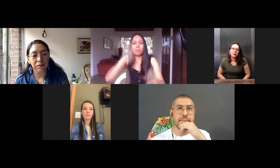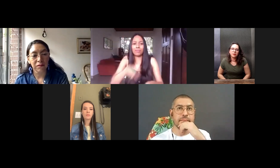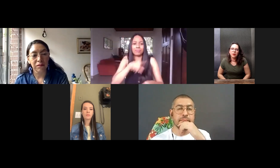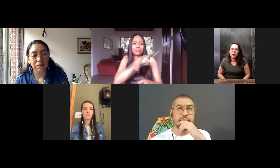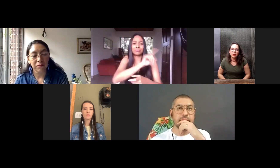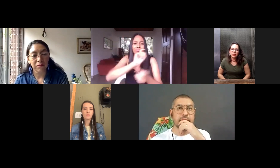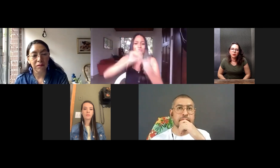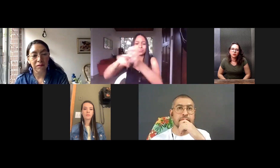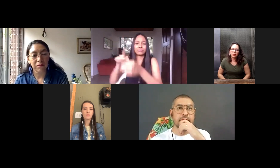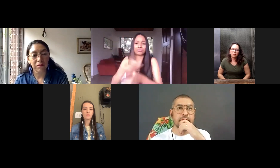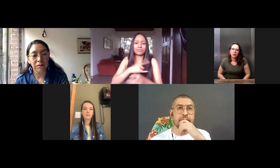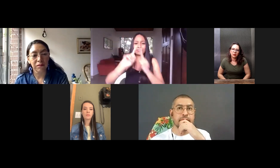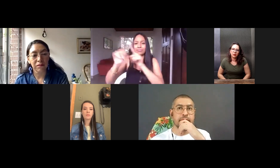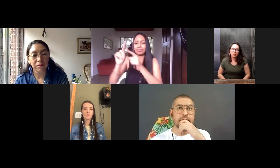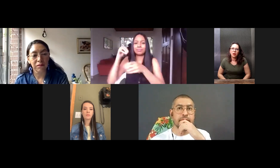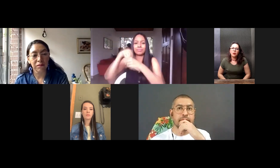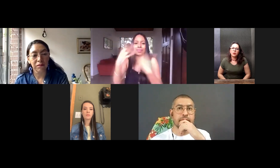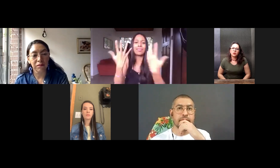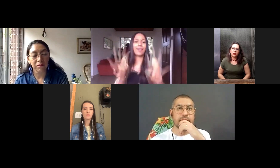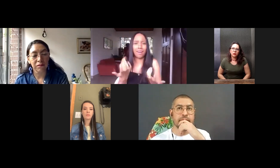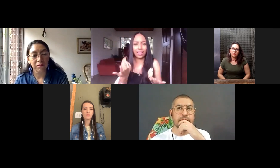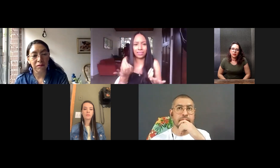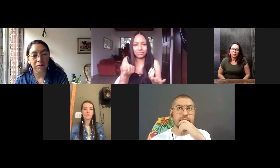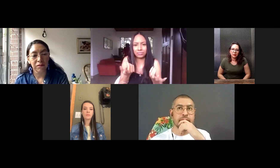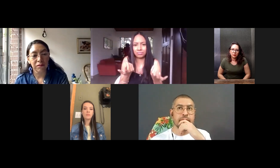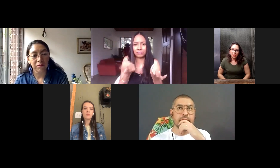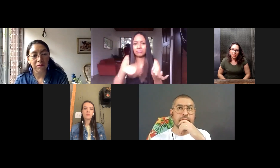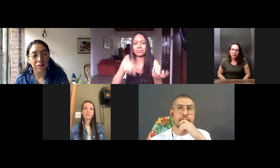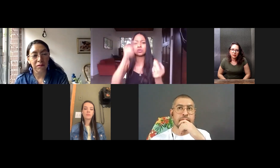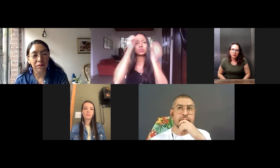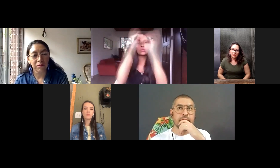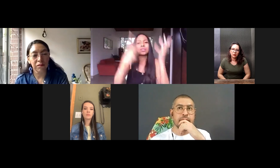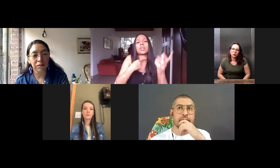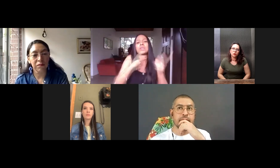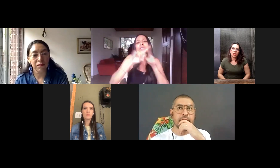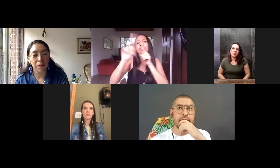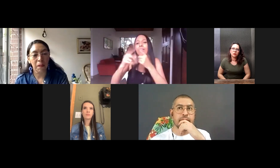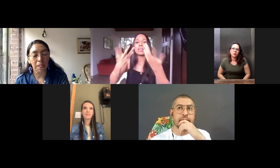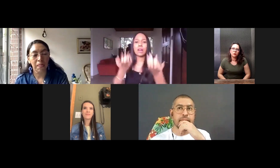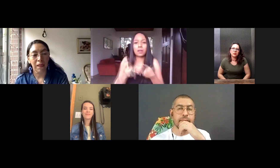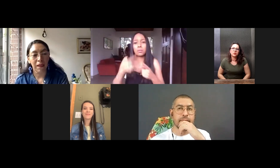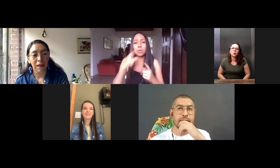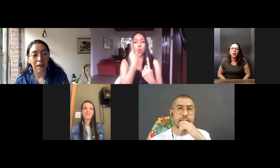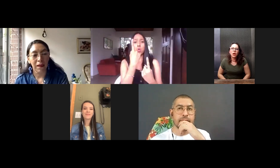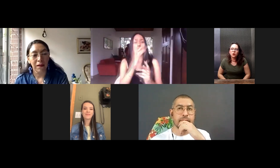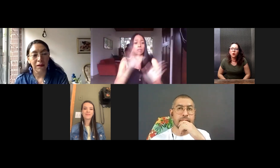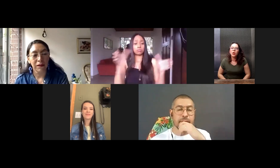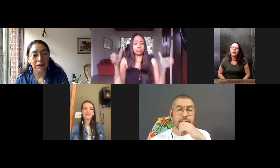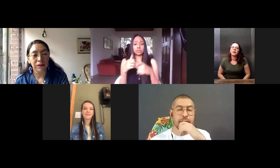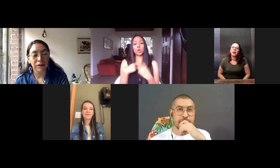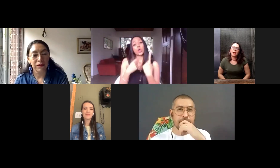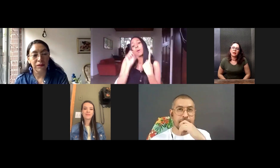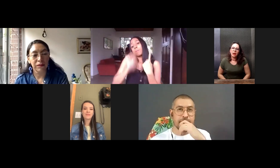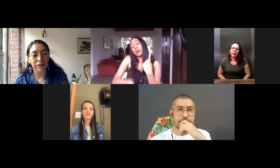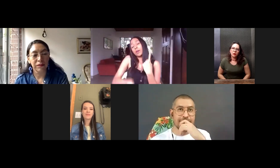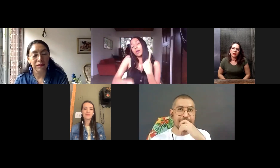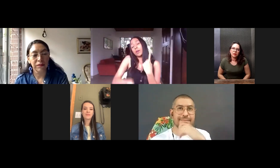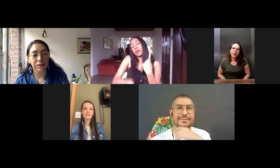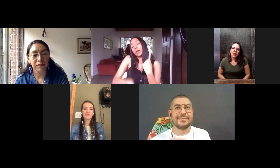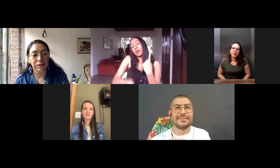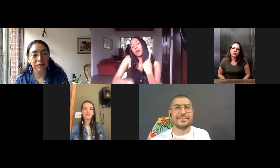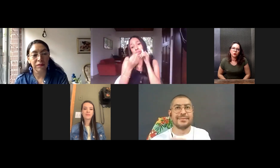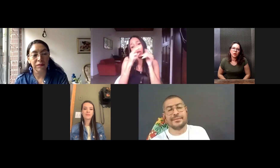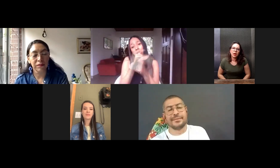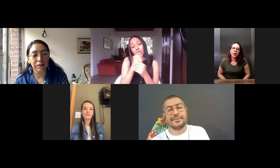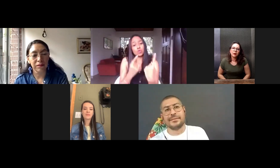una misma aula y digamos que diferentes personas con diferentes experiencias y todos queremos y tenemos ese sueño de entrar a la universidad